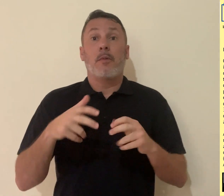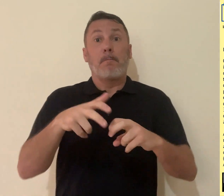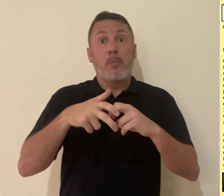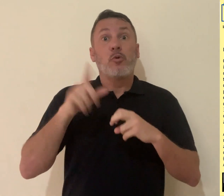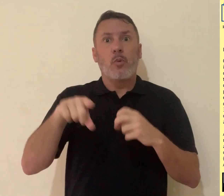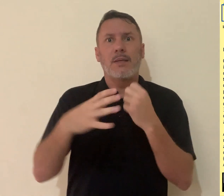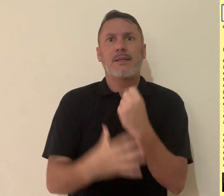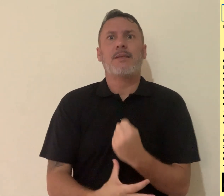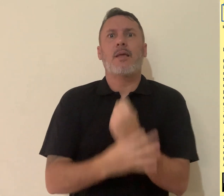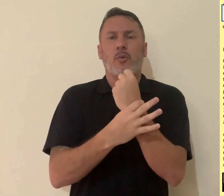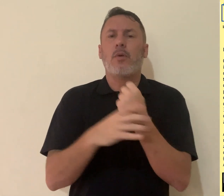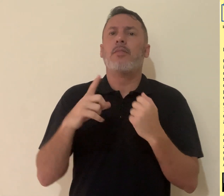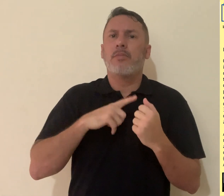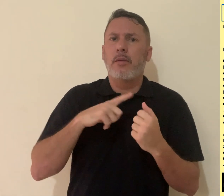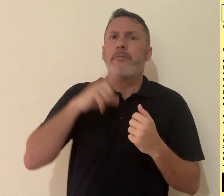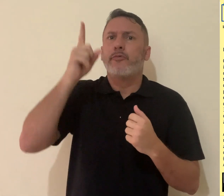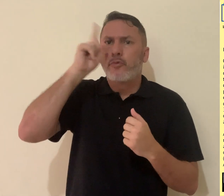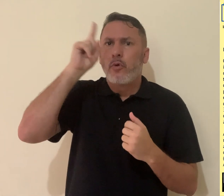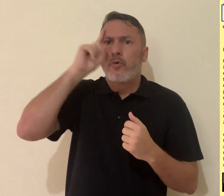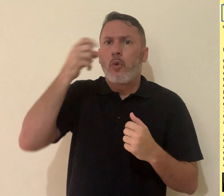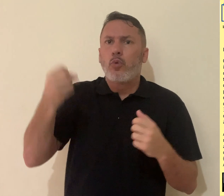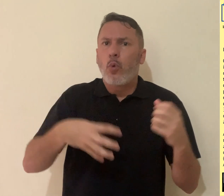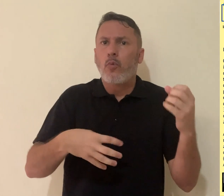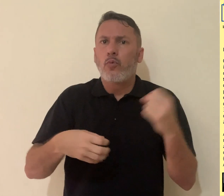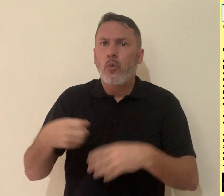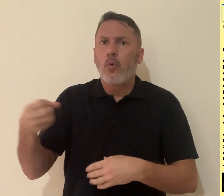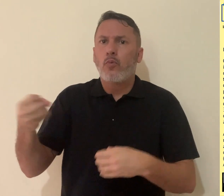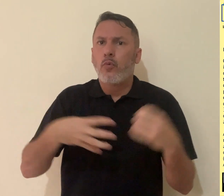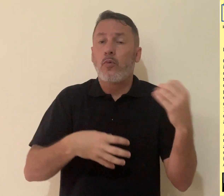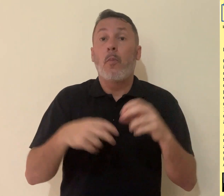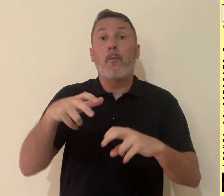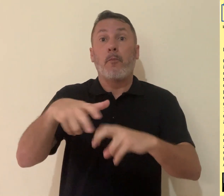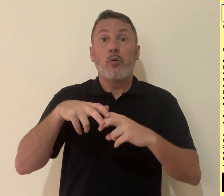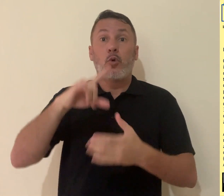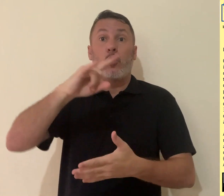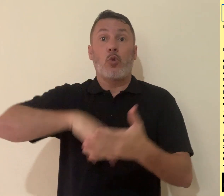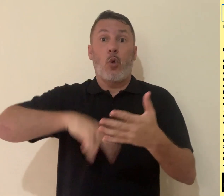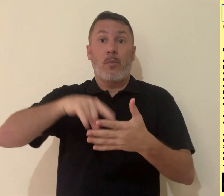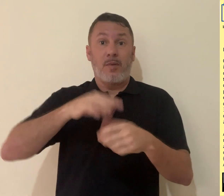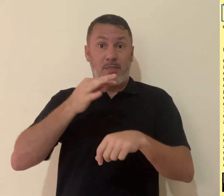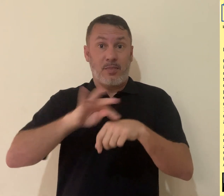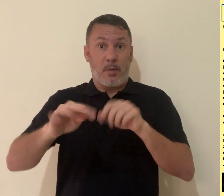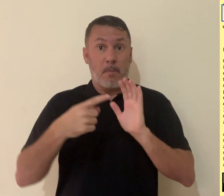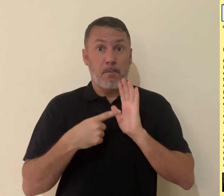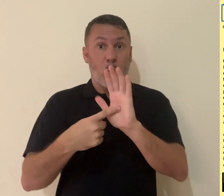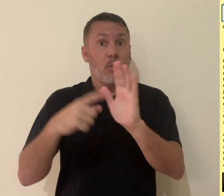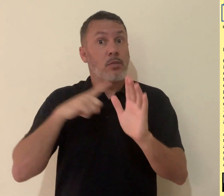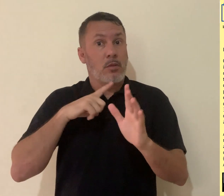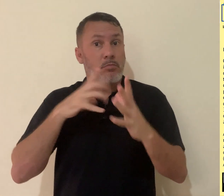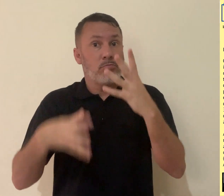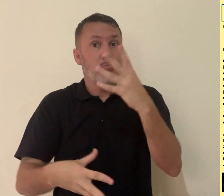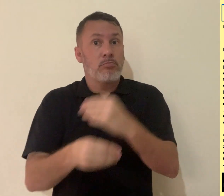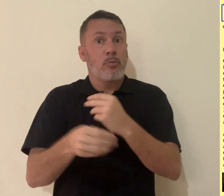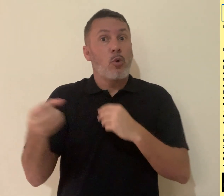medidas de segurança tem sido atualizadas razão pela qual o presente documento deve ser acompanhado da atualização